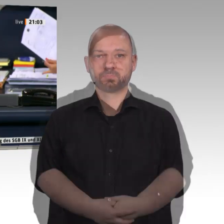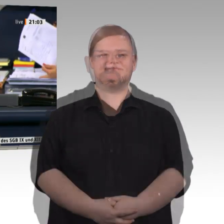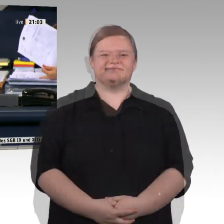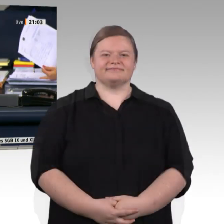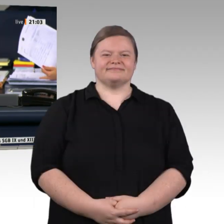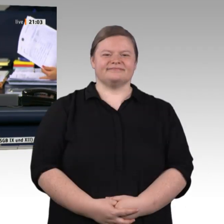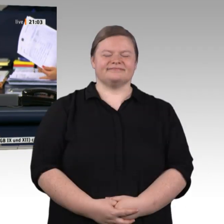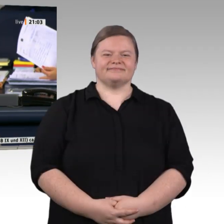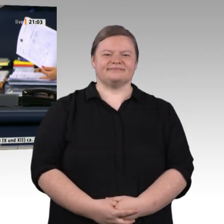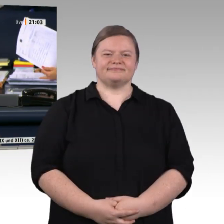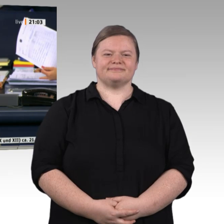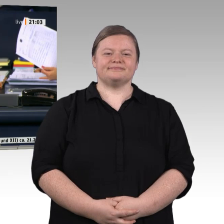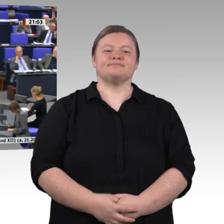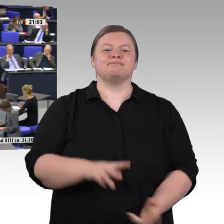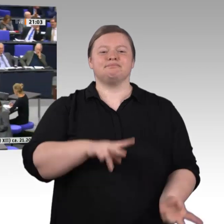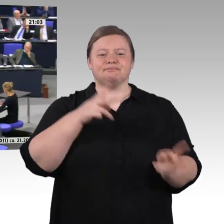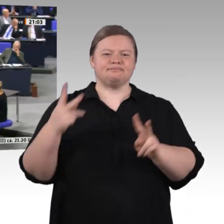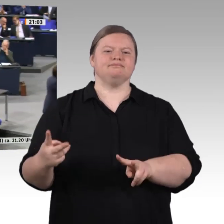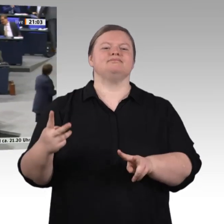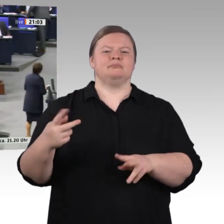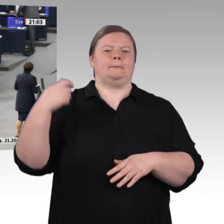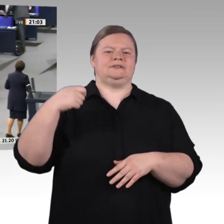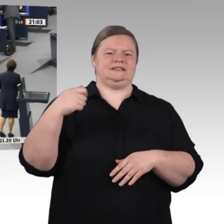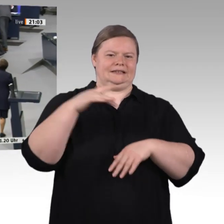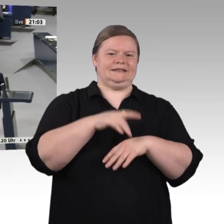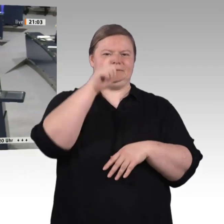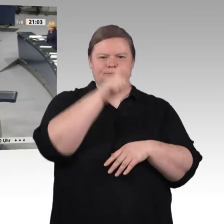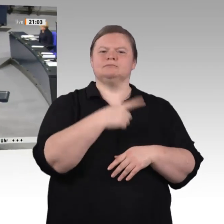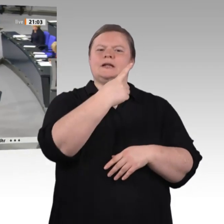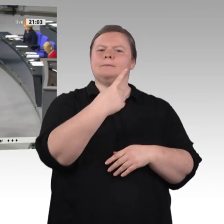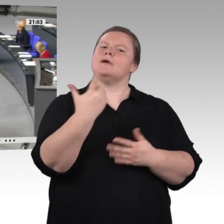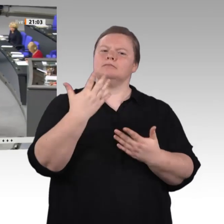Nächster Redner für die CDU-CSU-Fraktion, Wilfried Oellers.